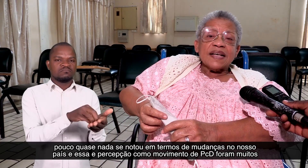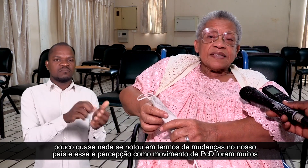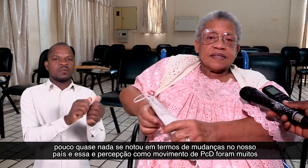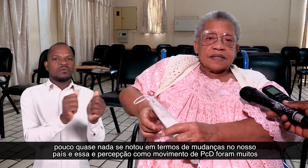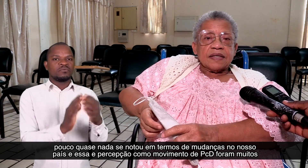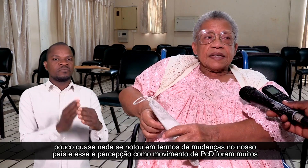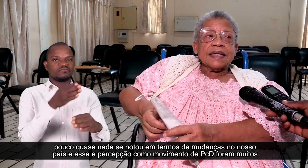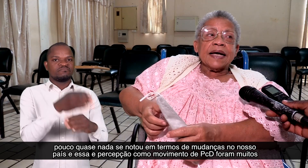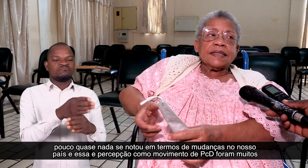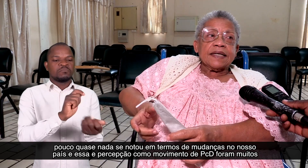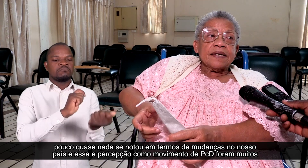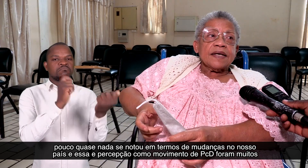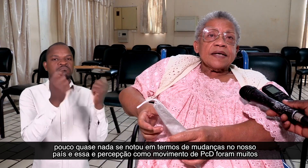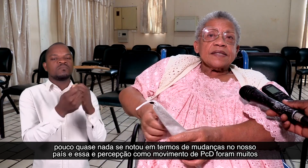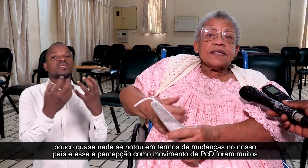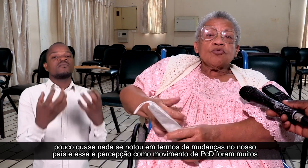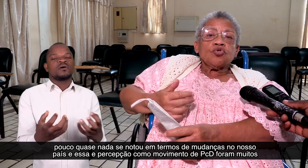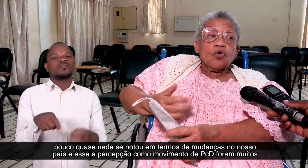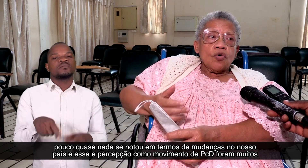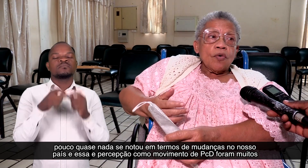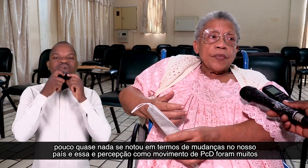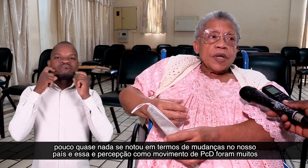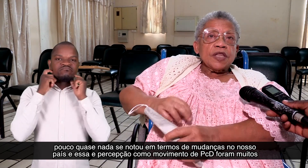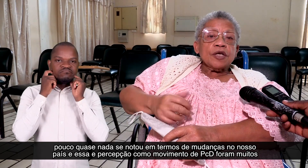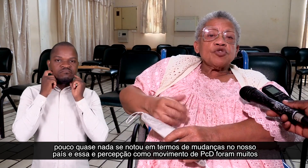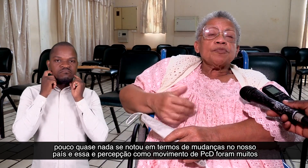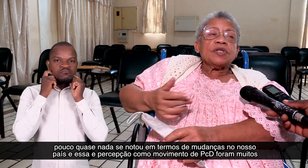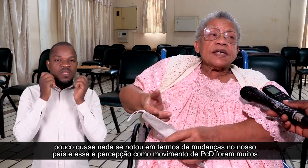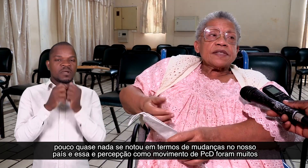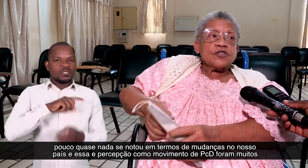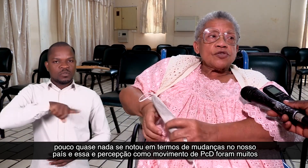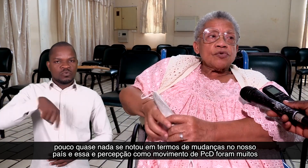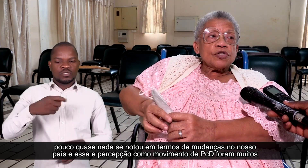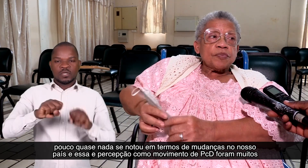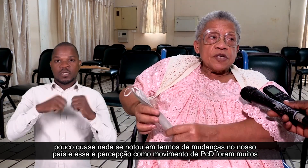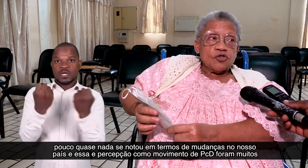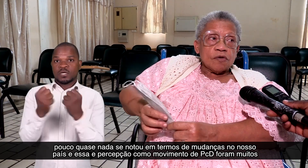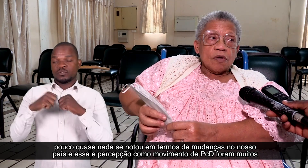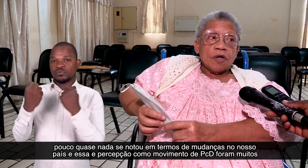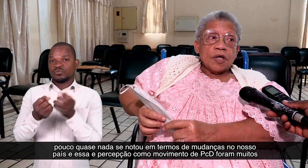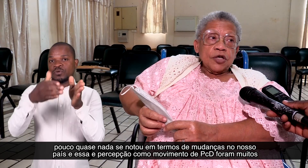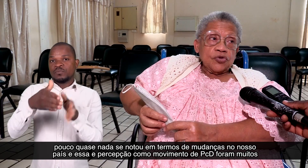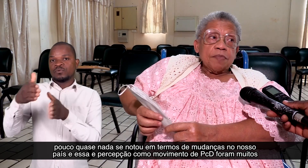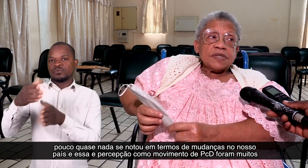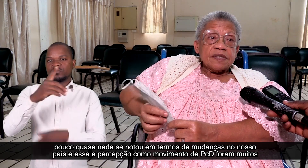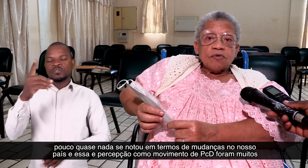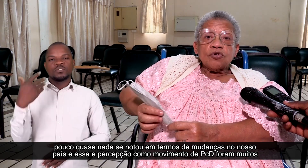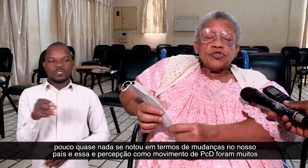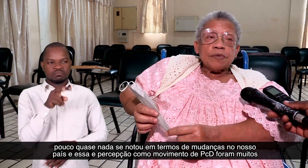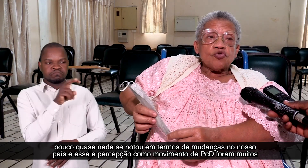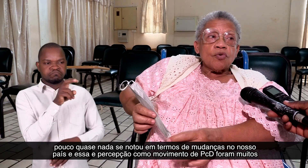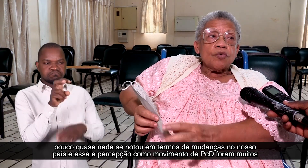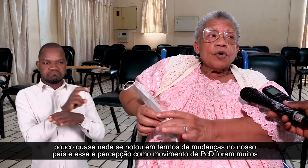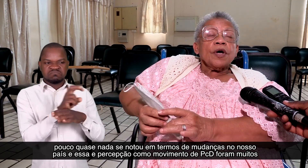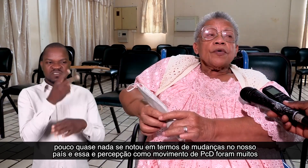ou quase nada se notou em termos de mudanças no nosso país. Isto é a percepção que